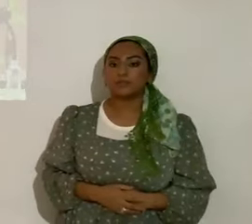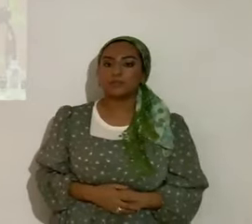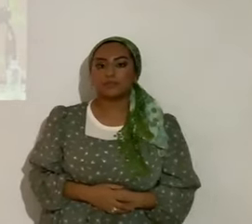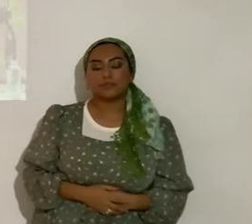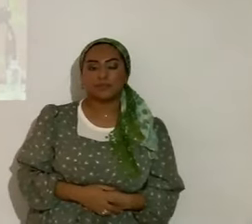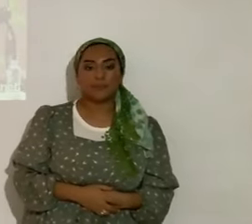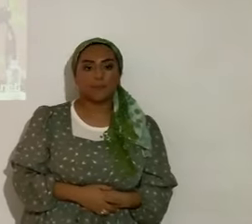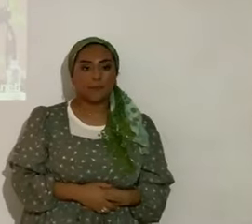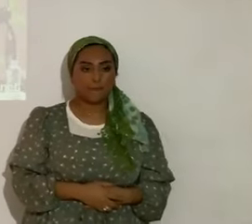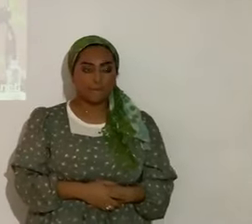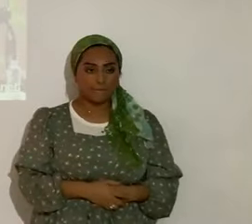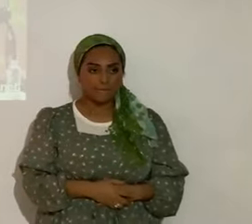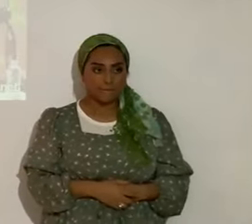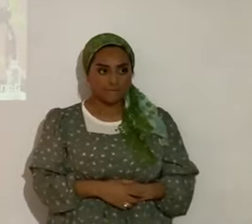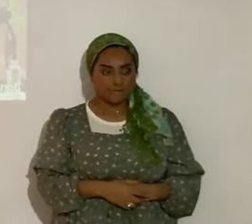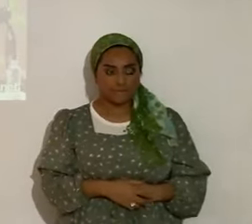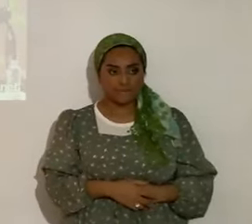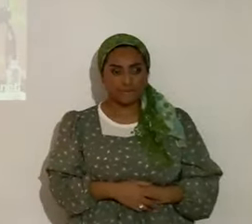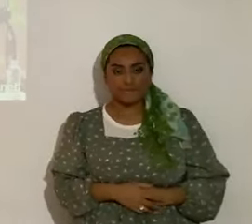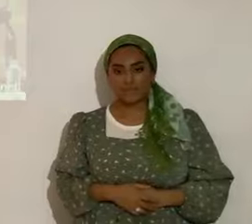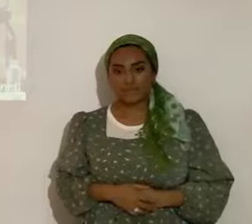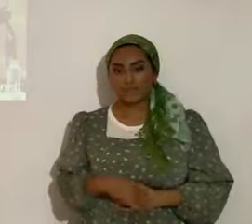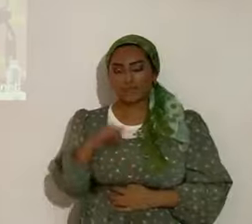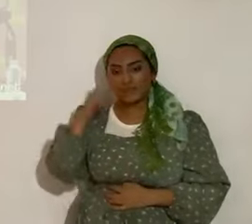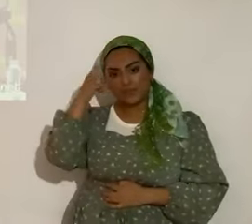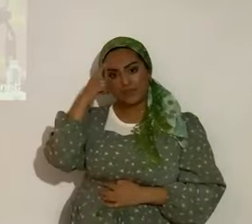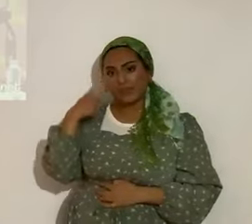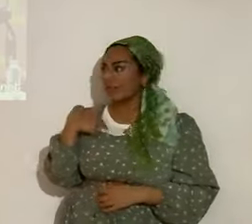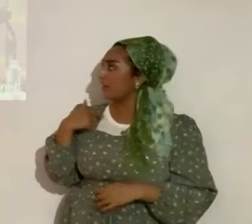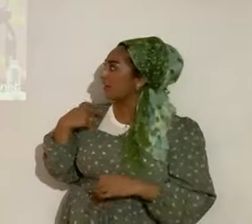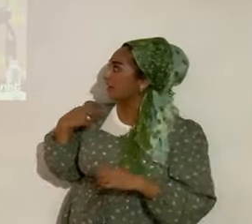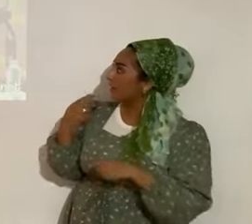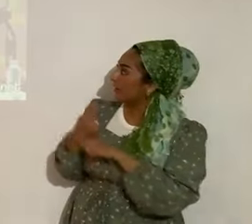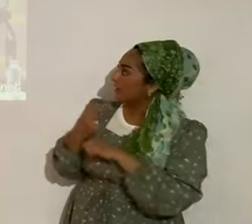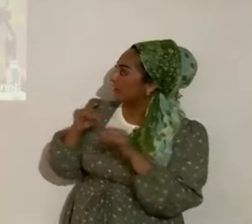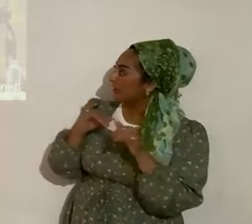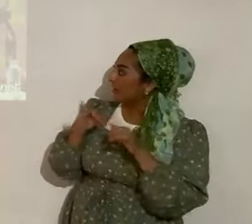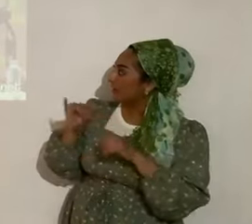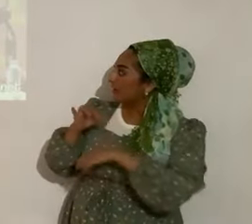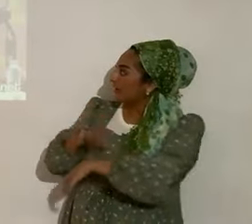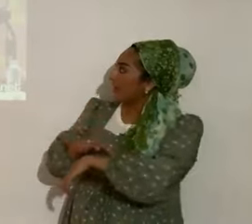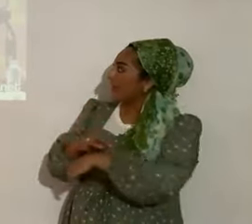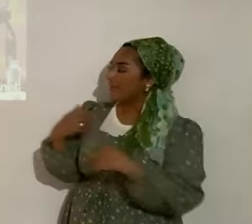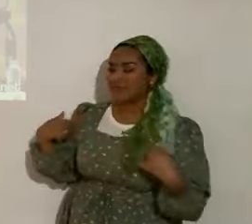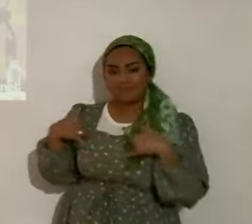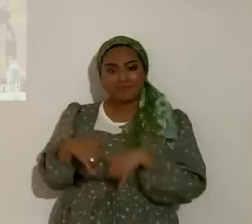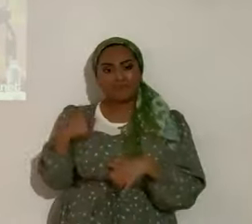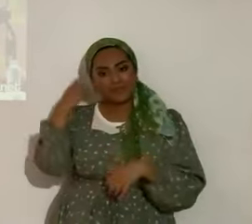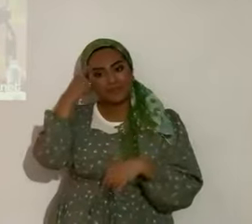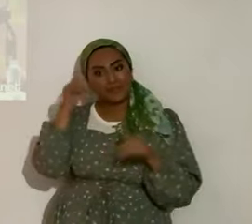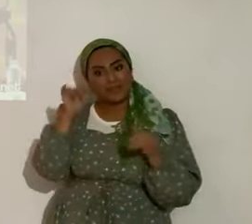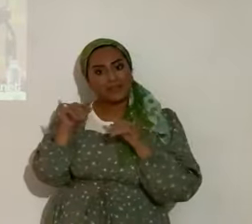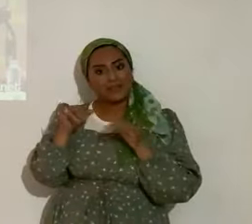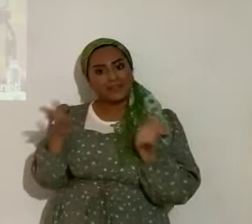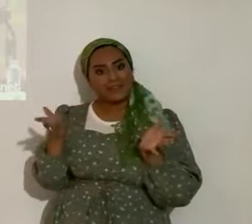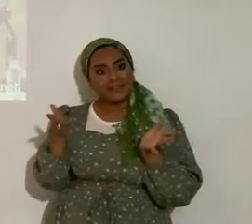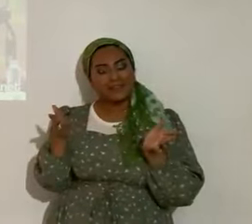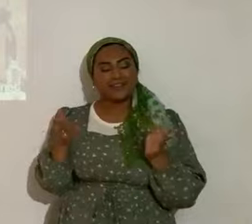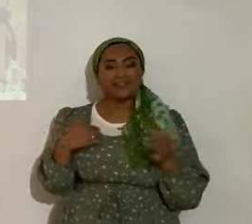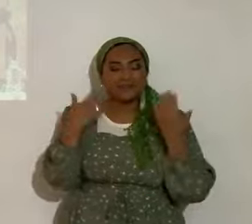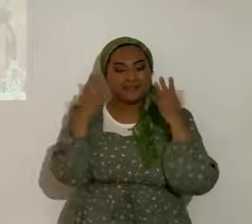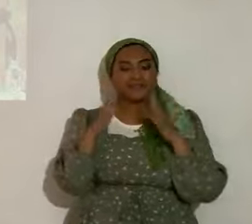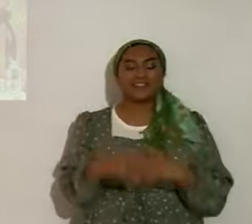bendito es el Abacados. Y acá creo que hasta me puse el mismo saco, el mismo traje, no tenía yo